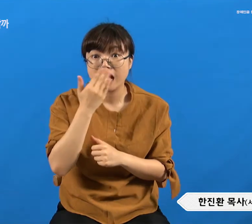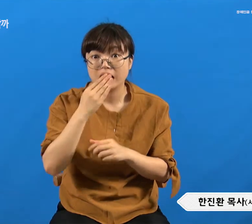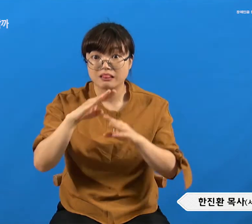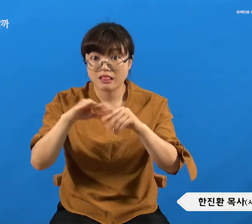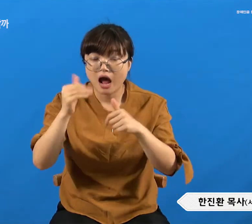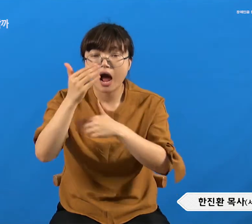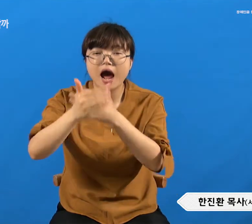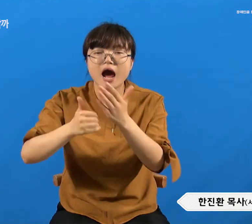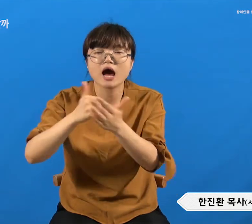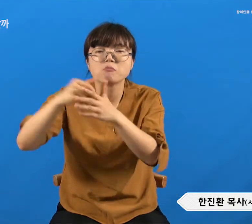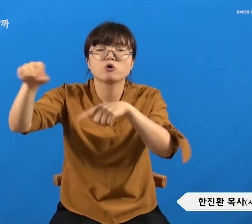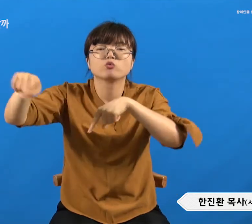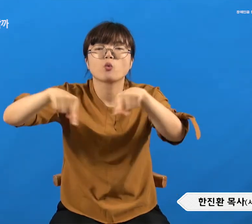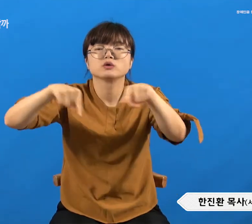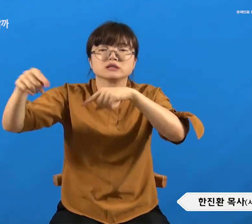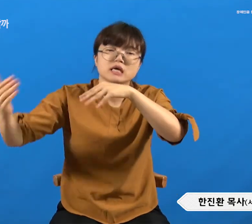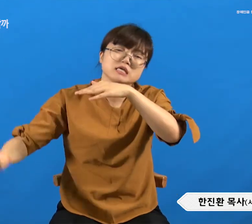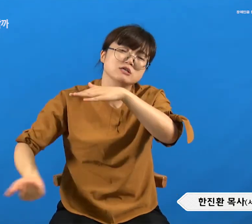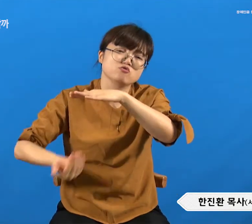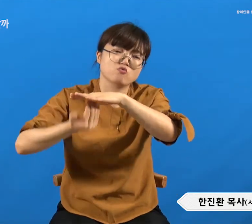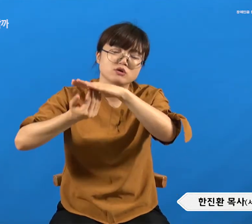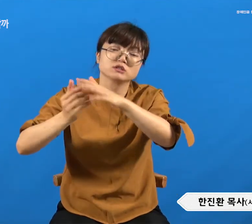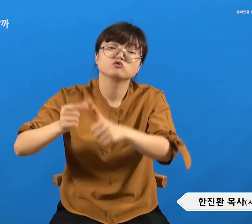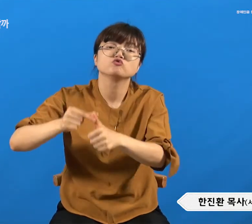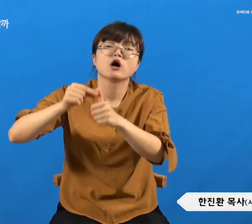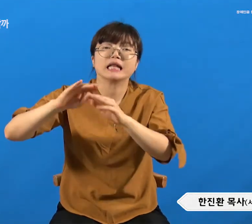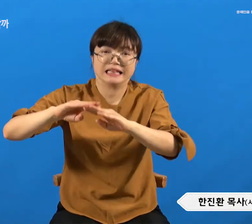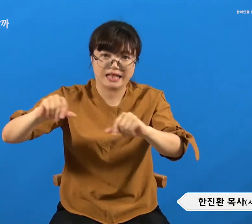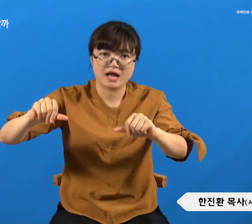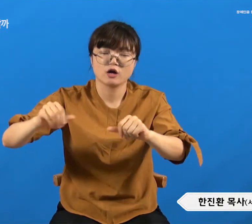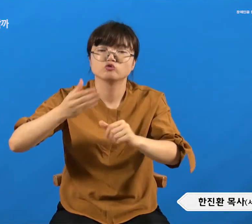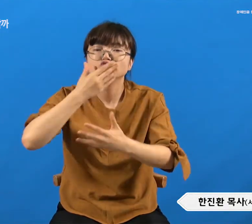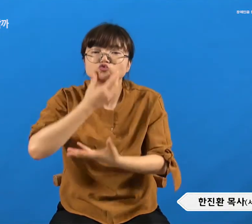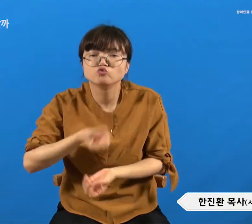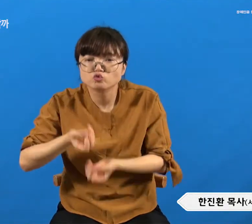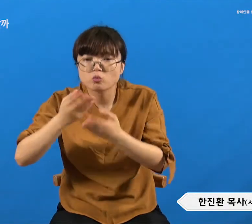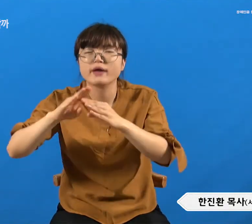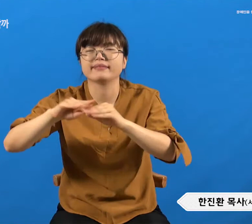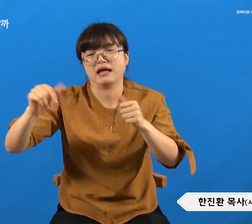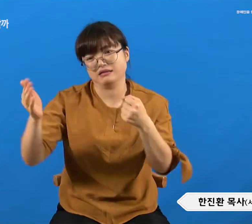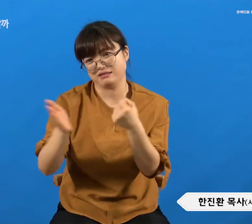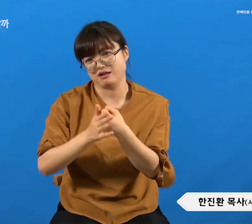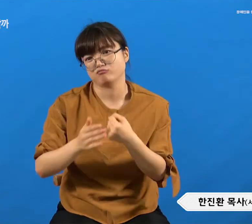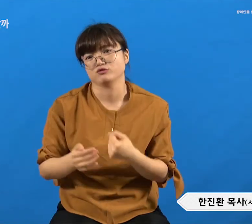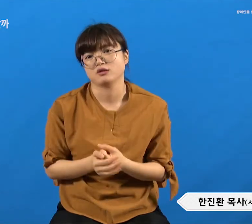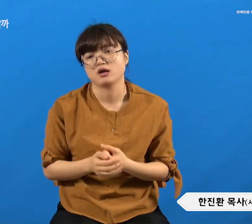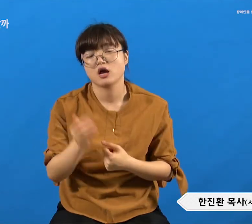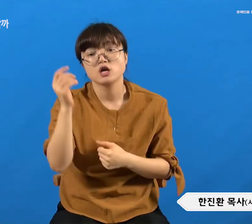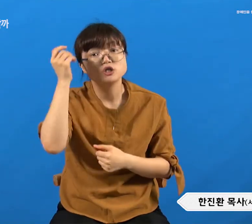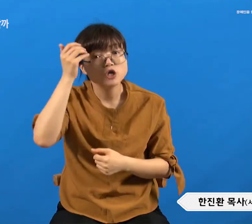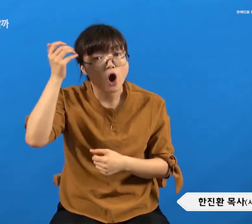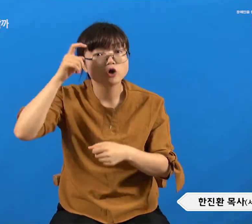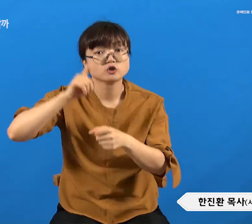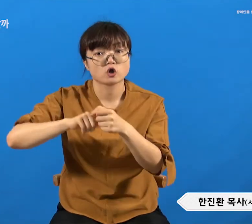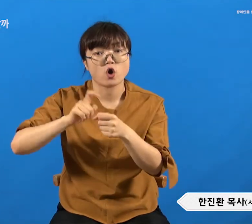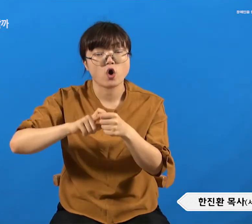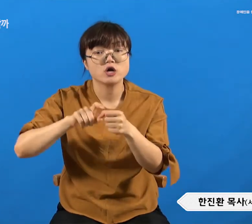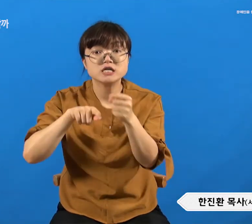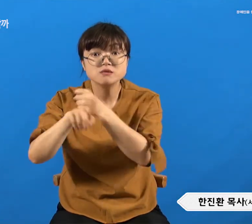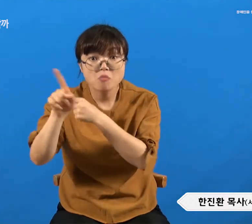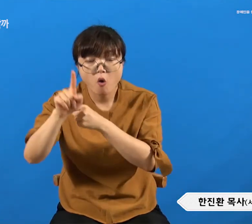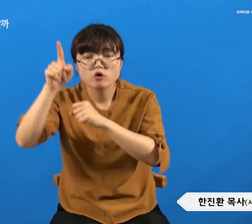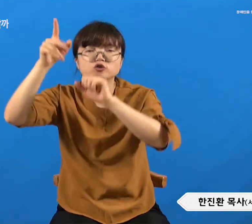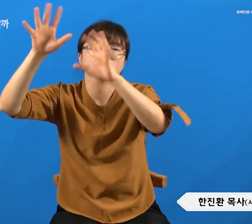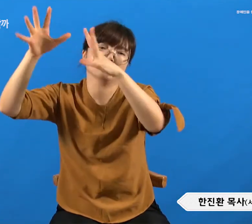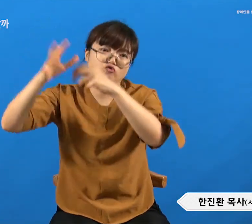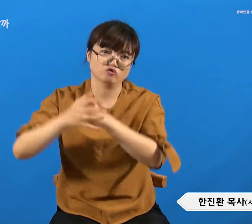가나안은 하나님의 통치가 이루어지는 구원의 땅이고 축복의 땅입니다. 영적으로는 천국을